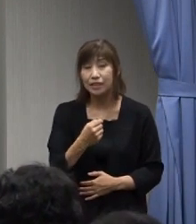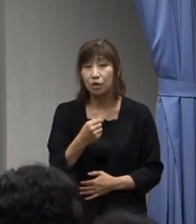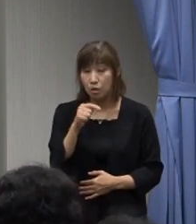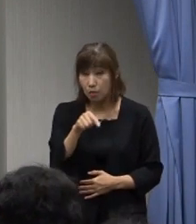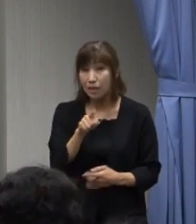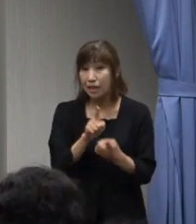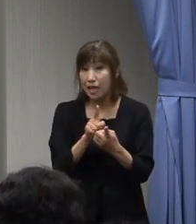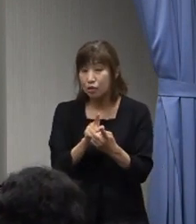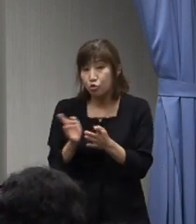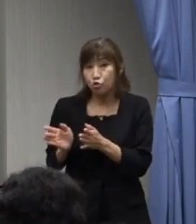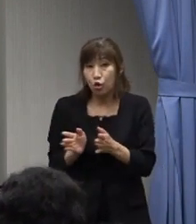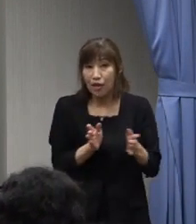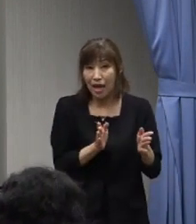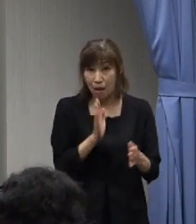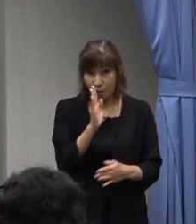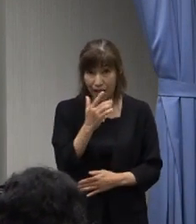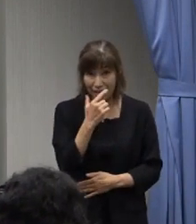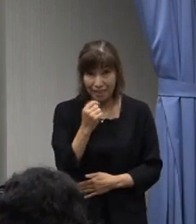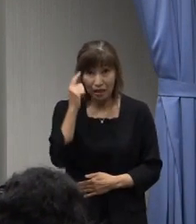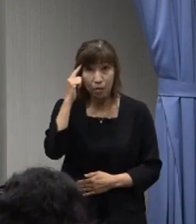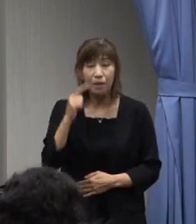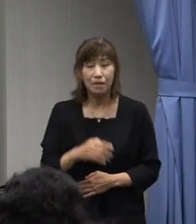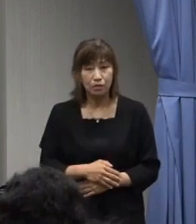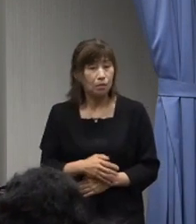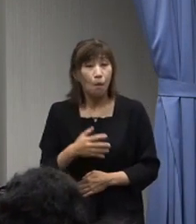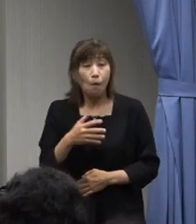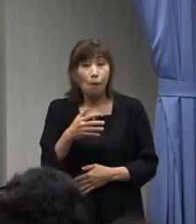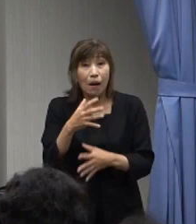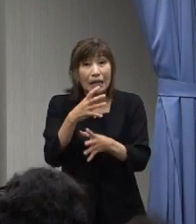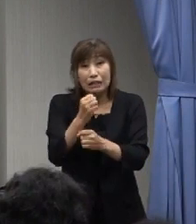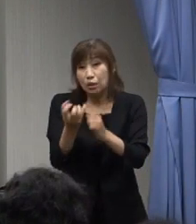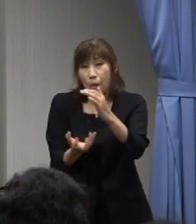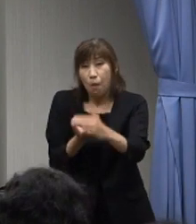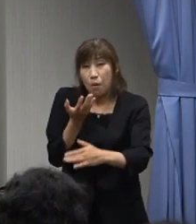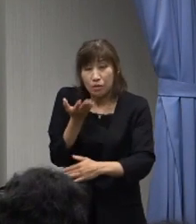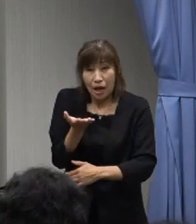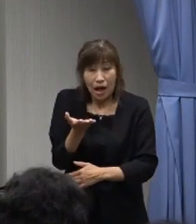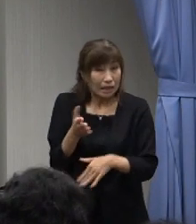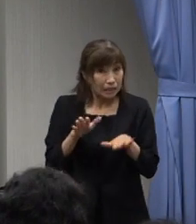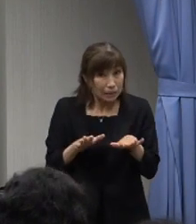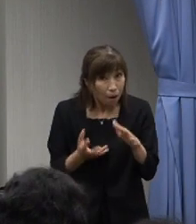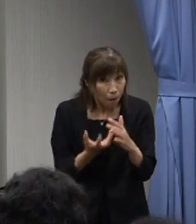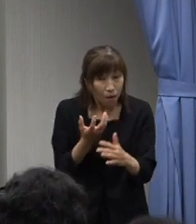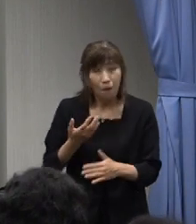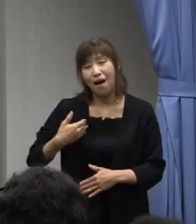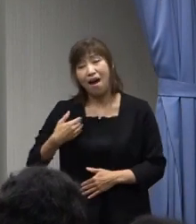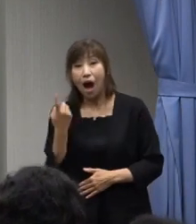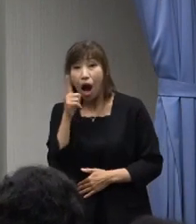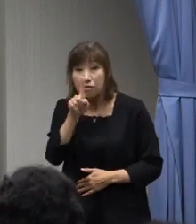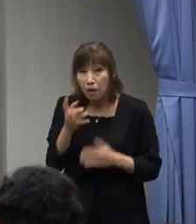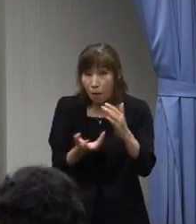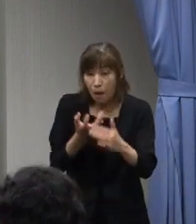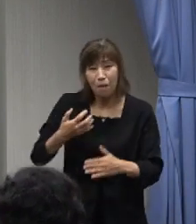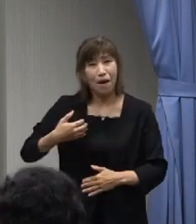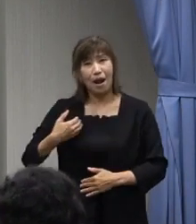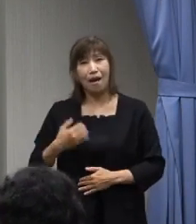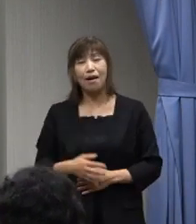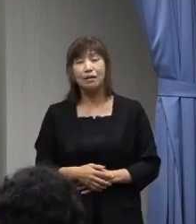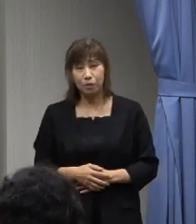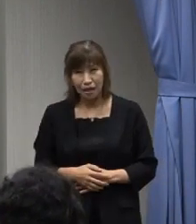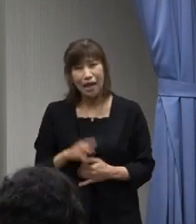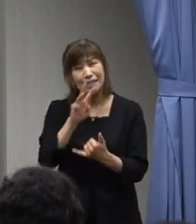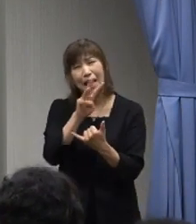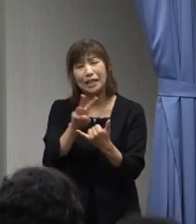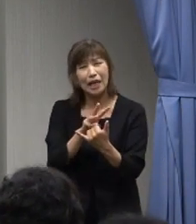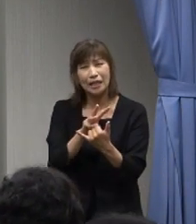います。いつひょっとしたら今この瞬間発生するかもしれないし、明日発生するかもしれません。災害がいつ起きる